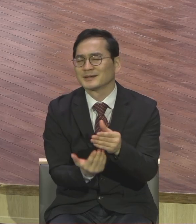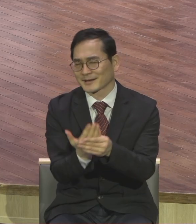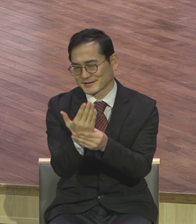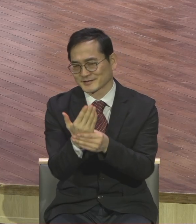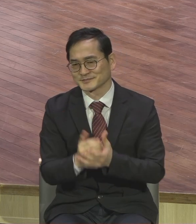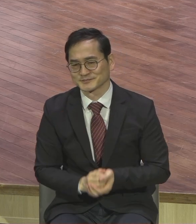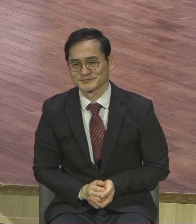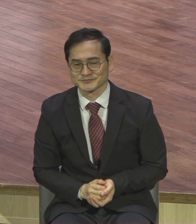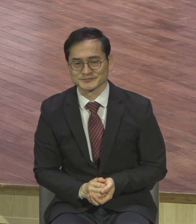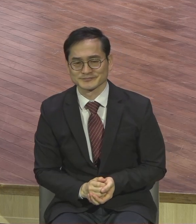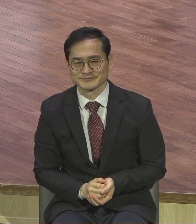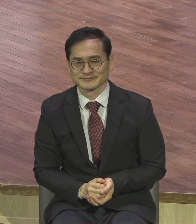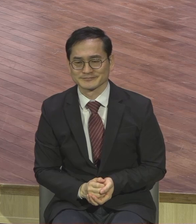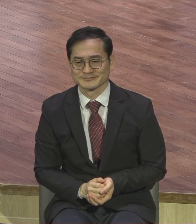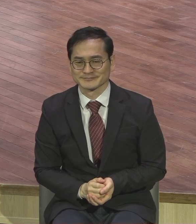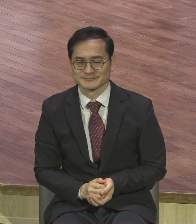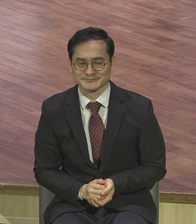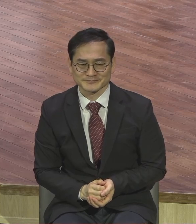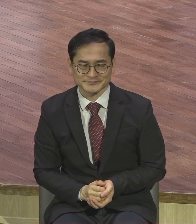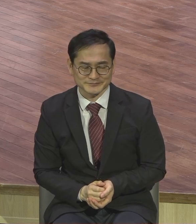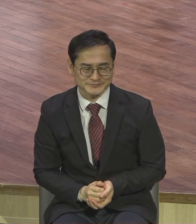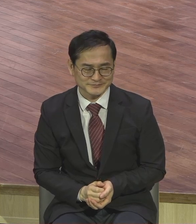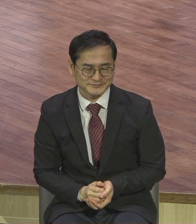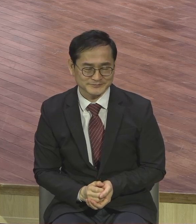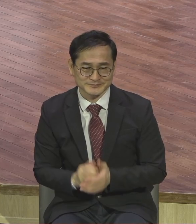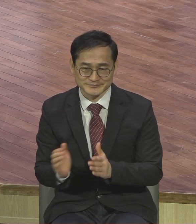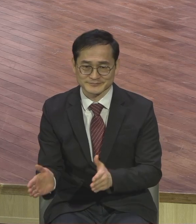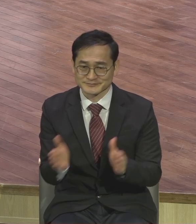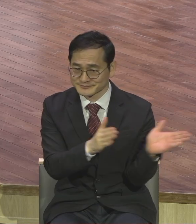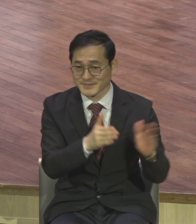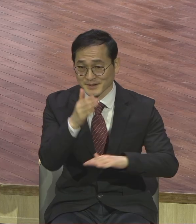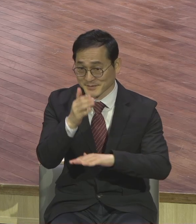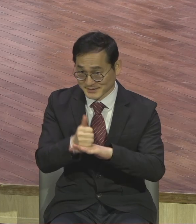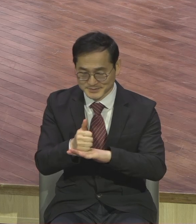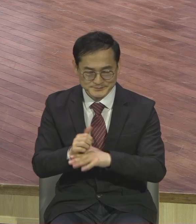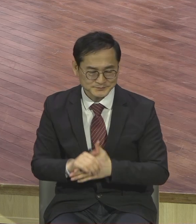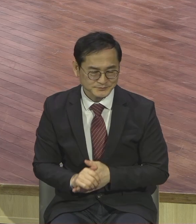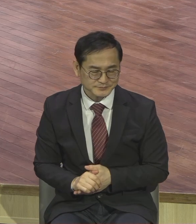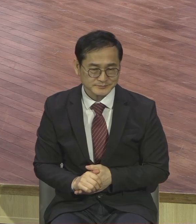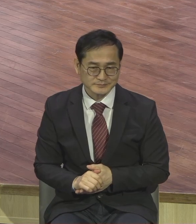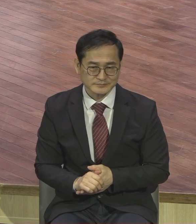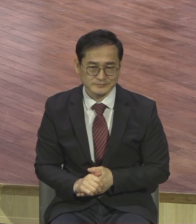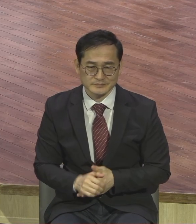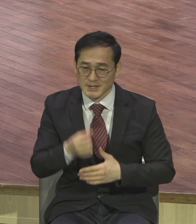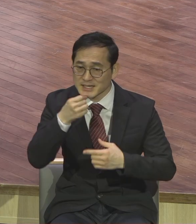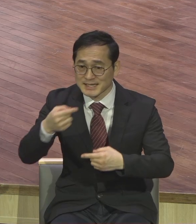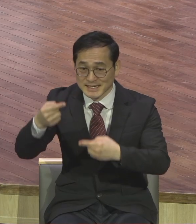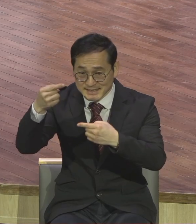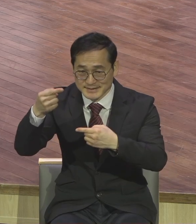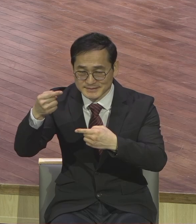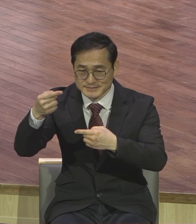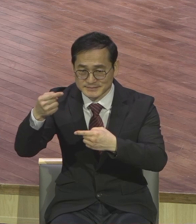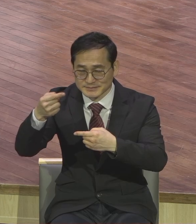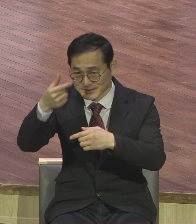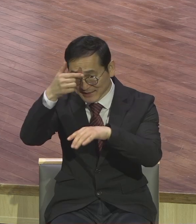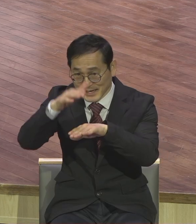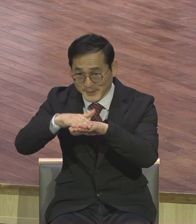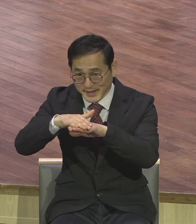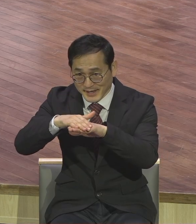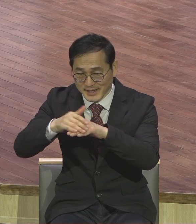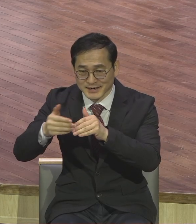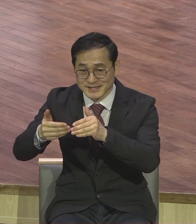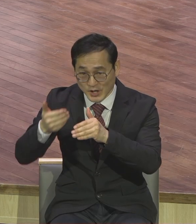있기를 주님으로 축복합니다. 결론입니다. 제가 송구영신 예배 전에 전체 교육자 권면을 했고